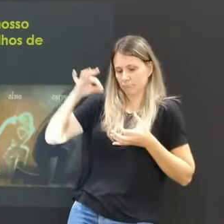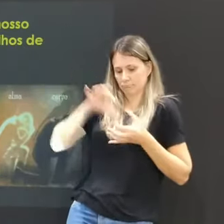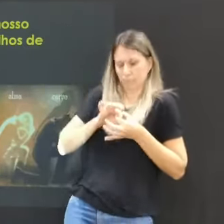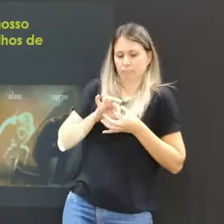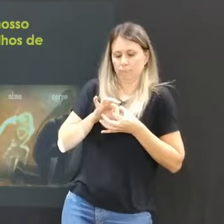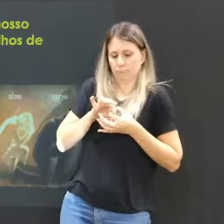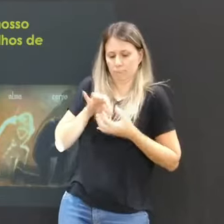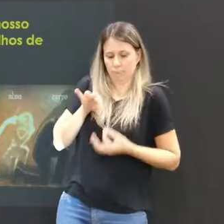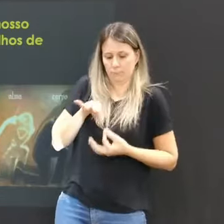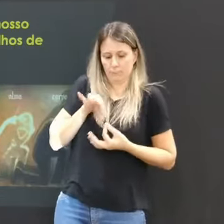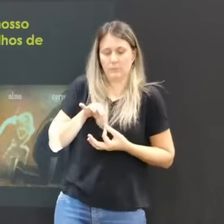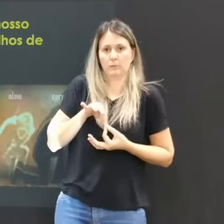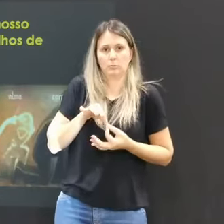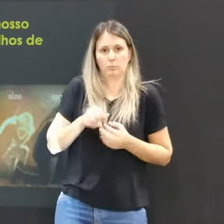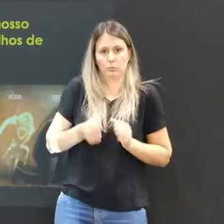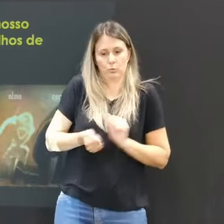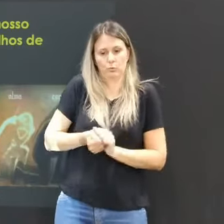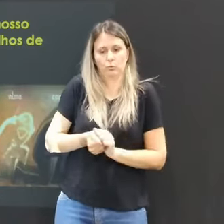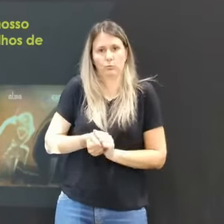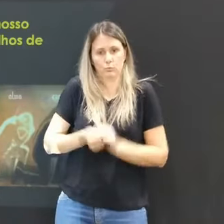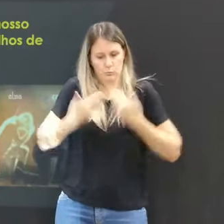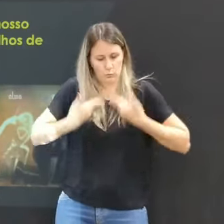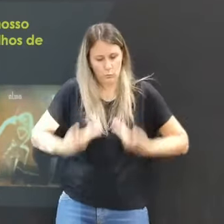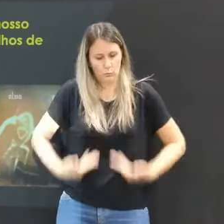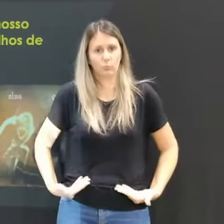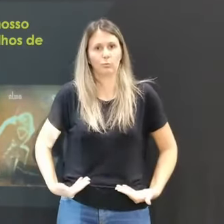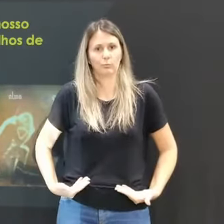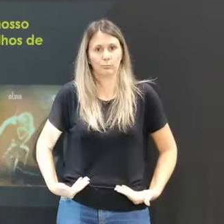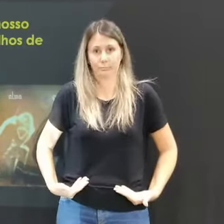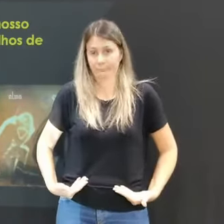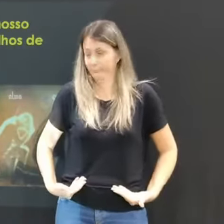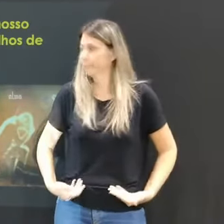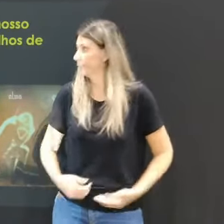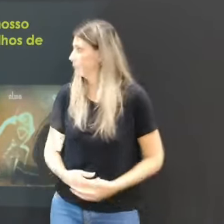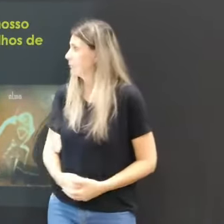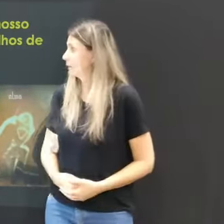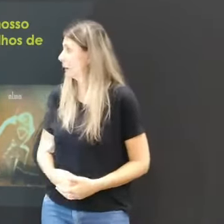vida, unidos ao meu espírito, junto comigo, em meu corpo, em minha alma.